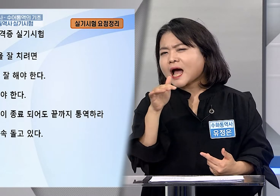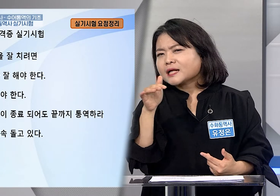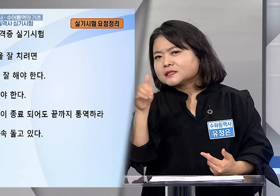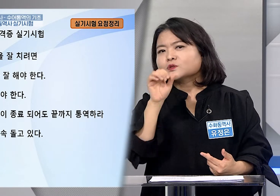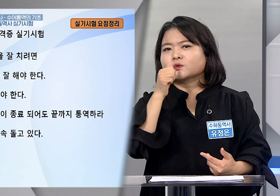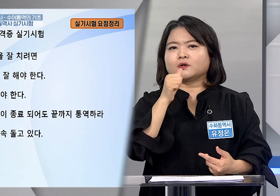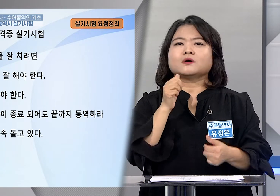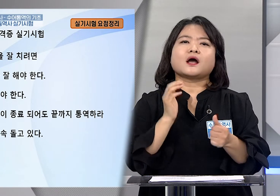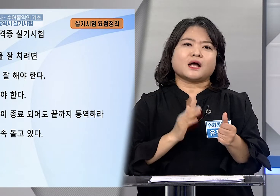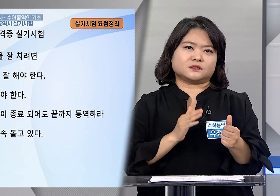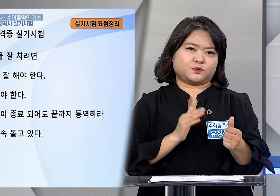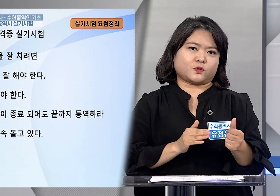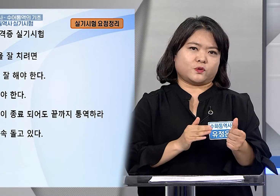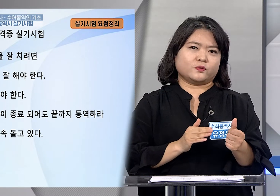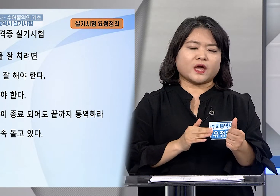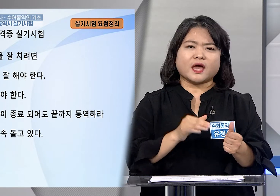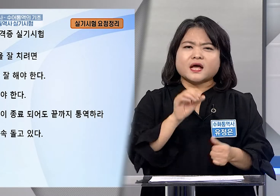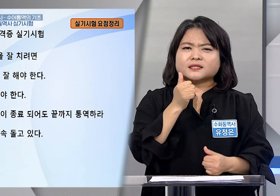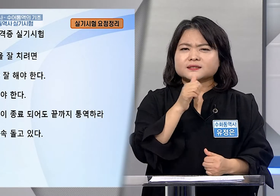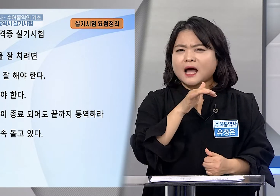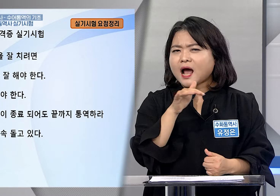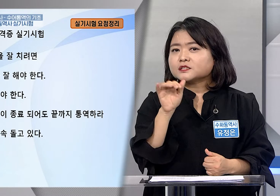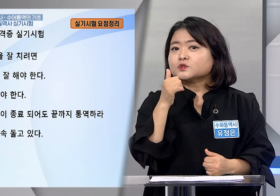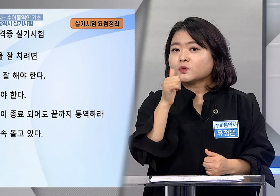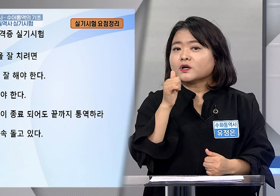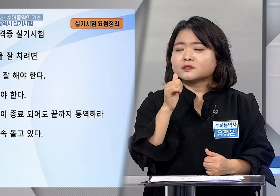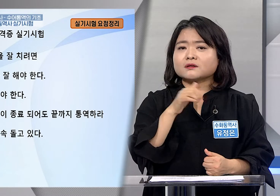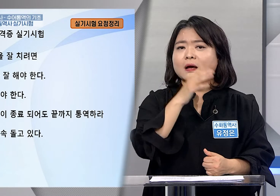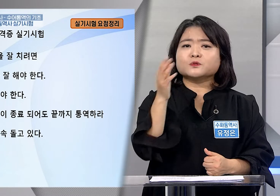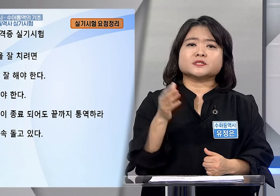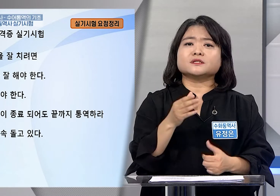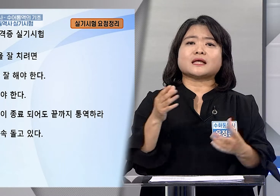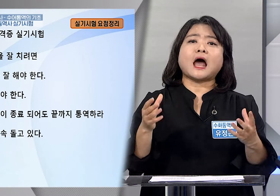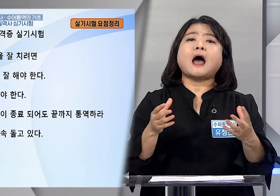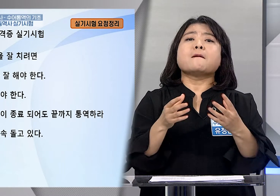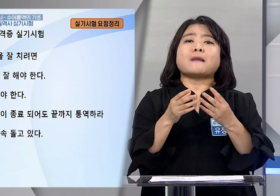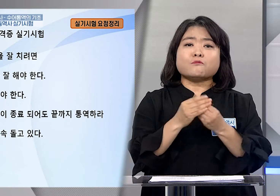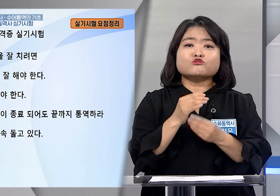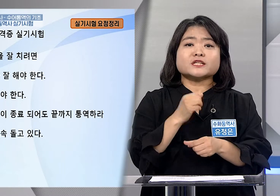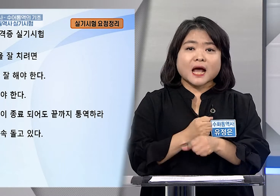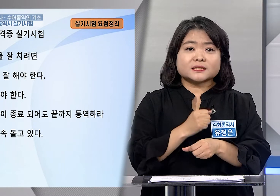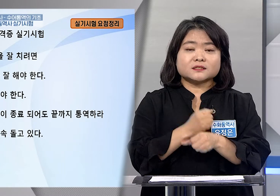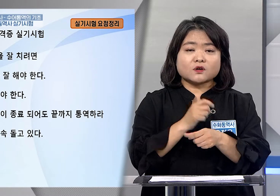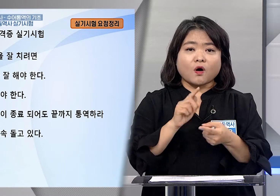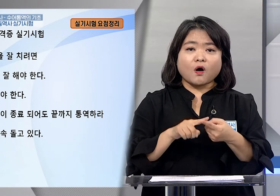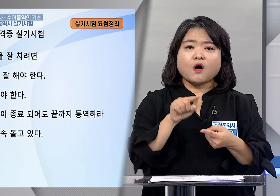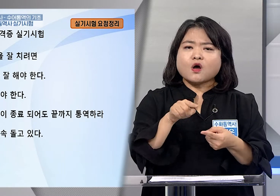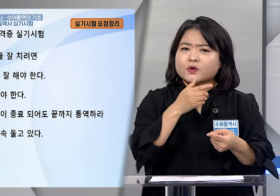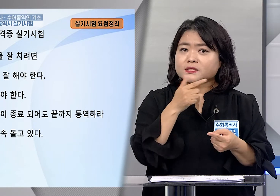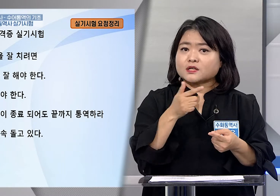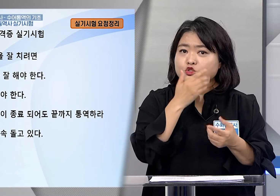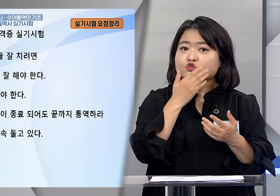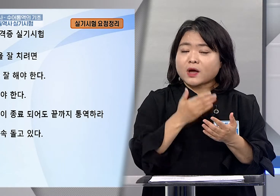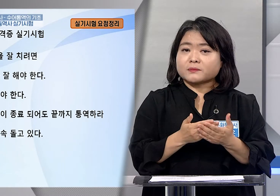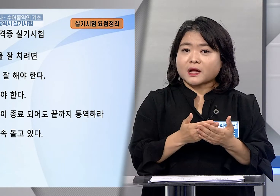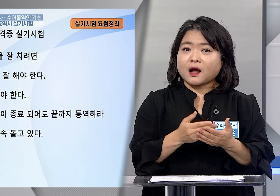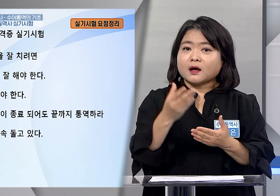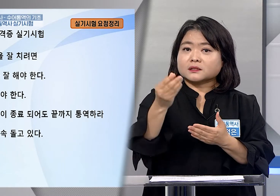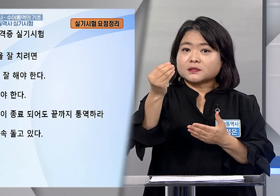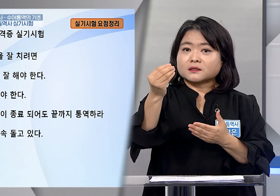끝까지 통역하십시오. 네, 끝까지 통역해서 나머지를 다 마무리하시는 거 굉장히 중요합니다.